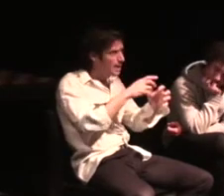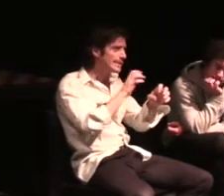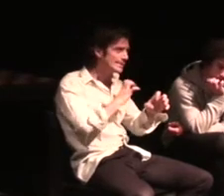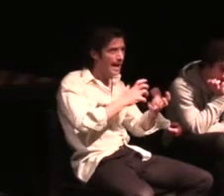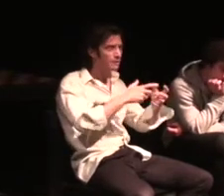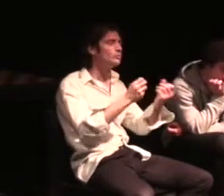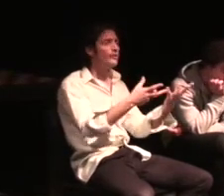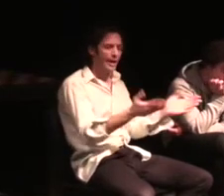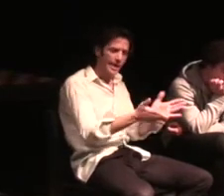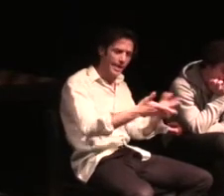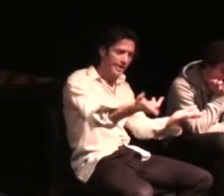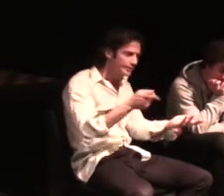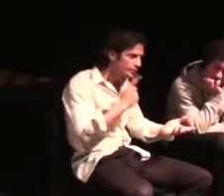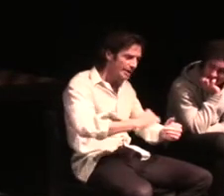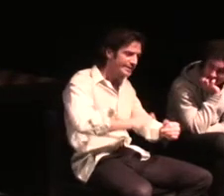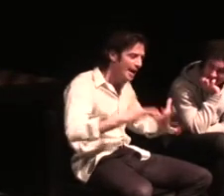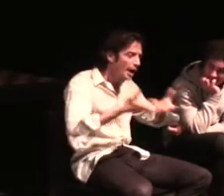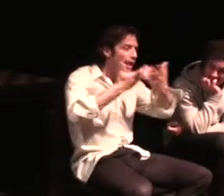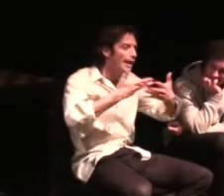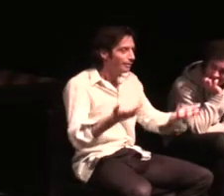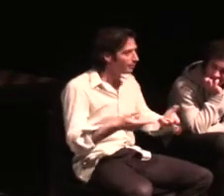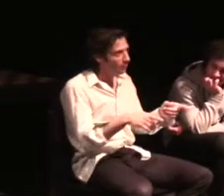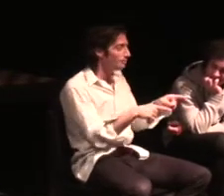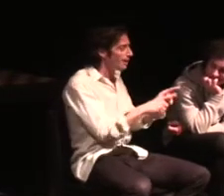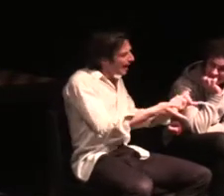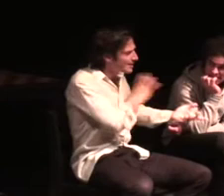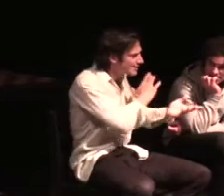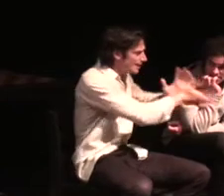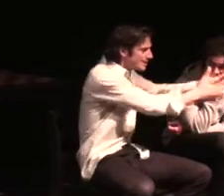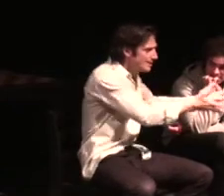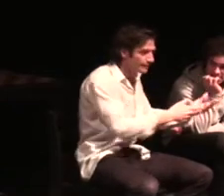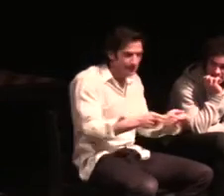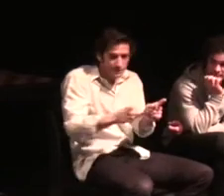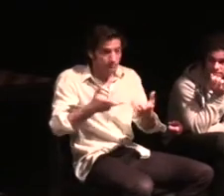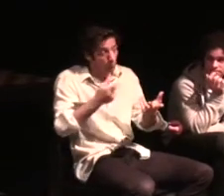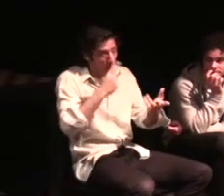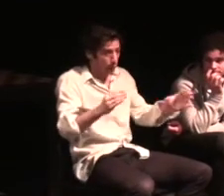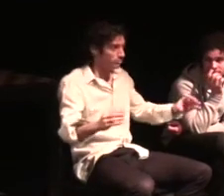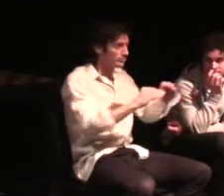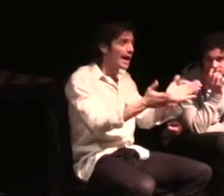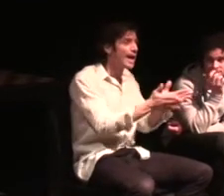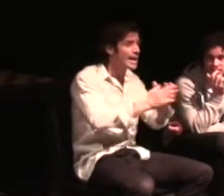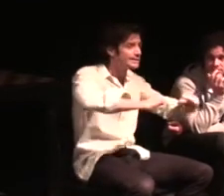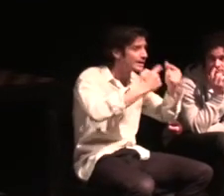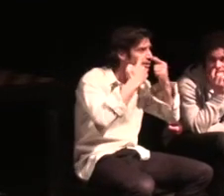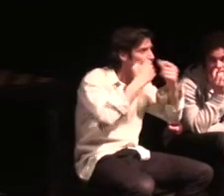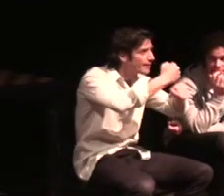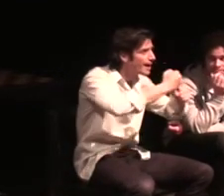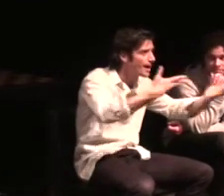tous. Et très souvent on dit allez les sourds, essayez, parlez un petit peu là et tout, et ou alors on va dire aux entendants allez mettez-vous à la langue des